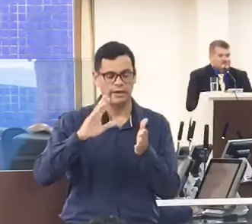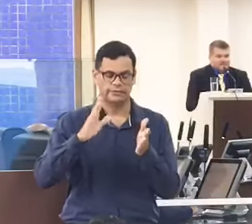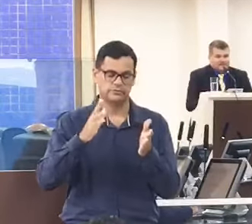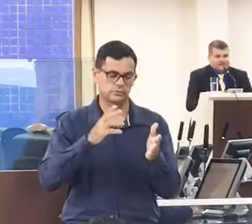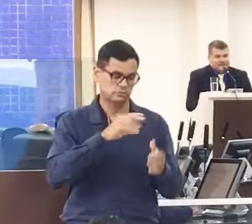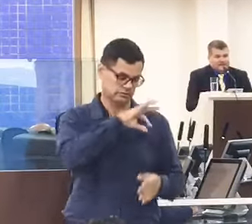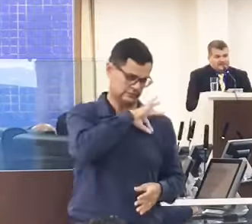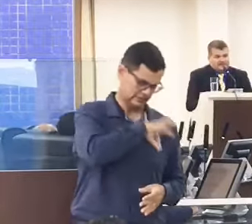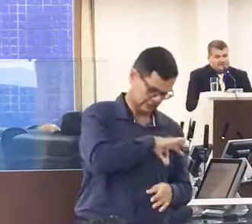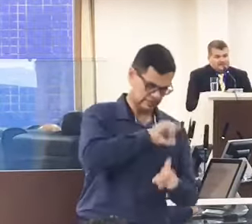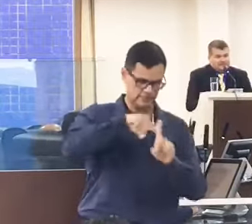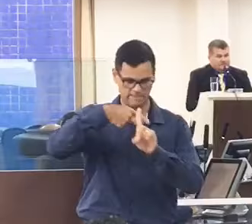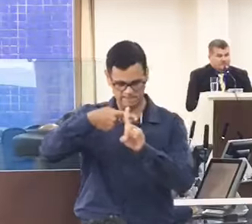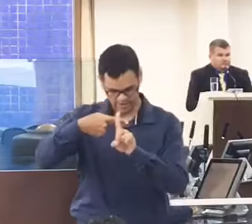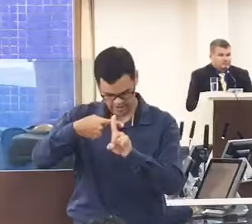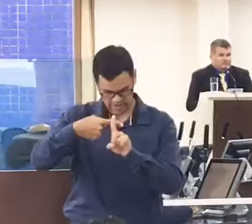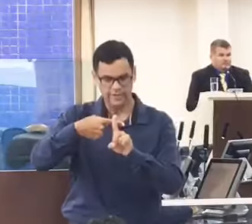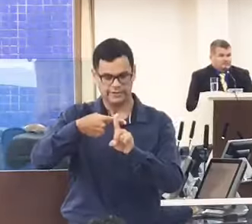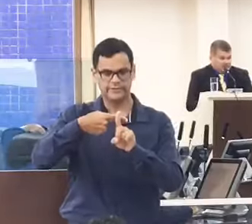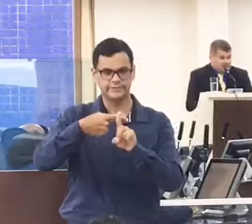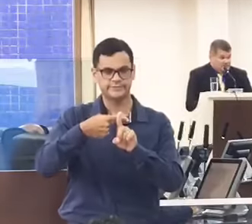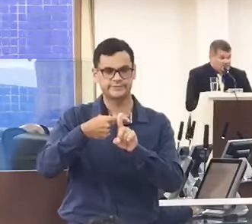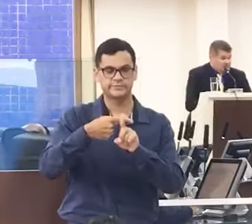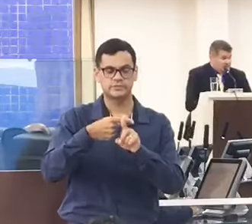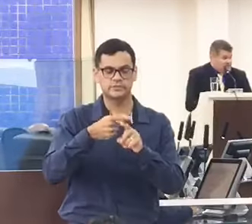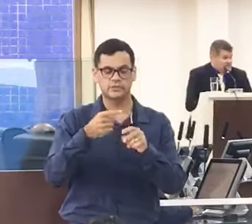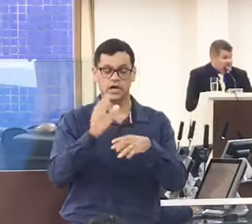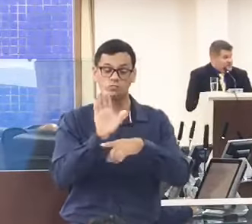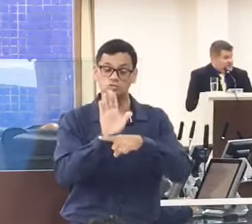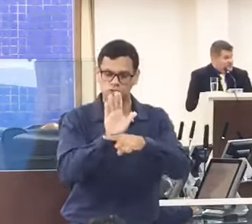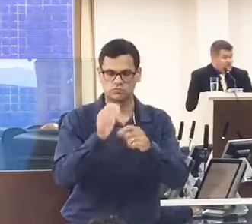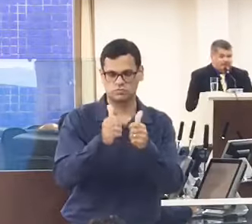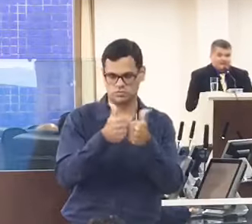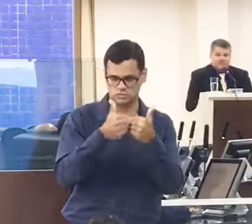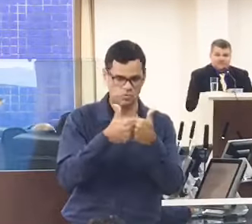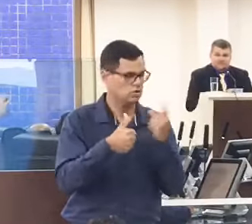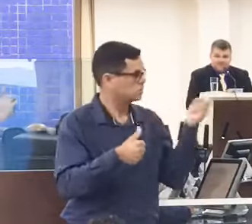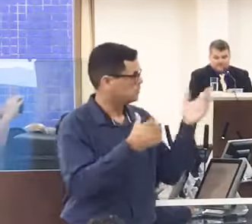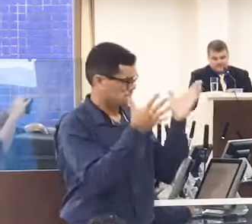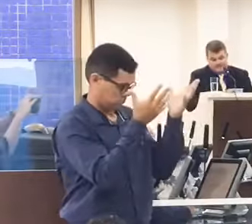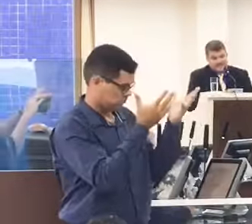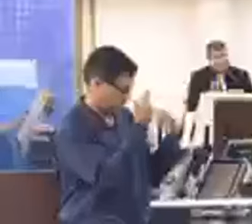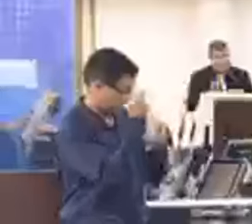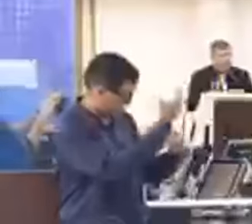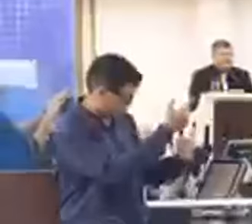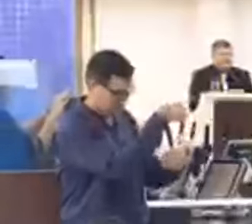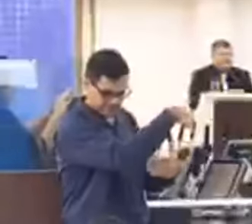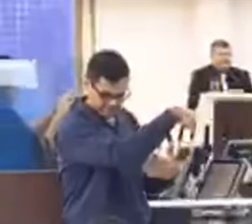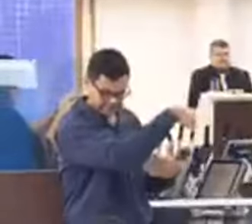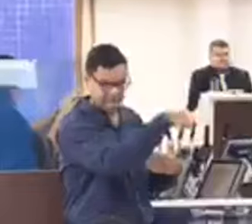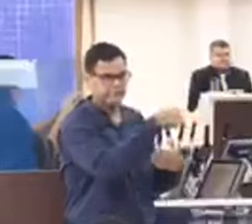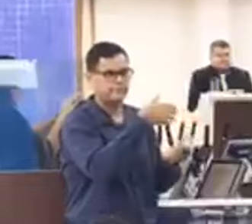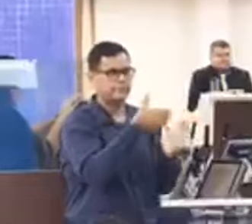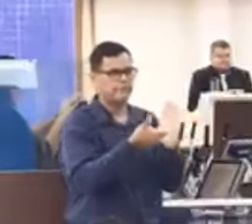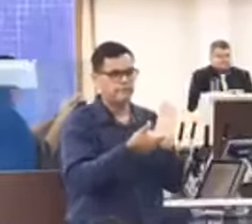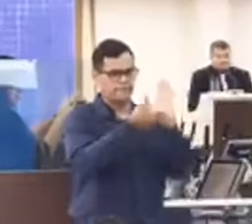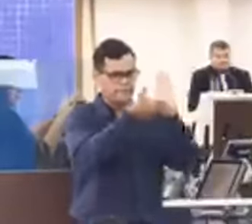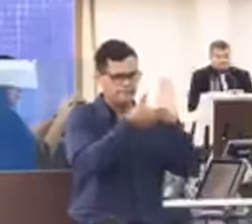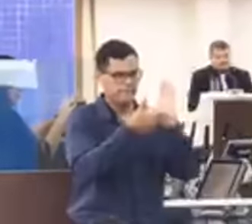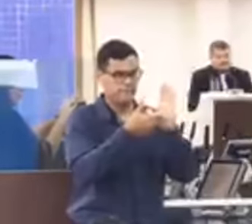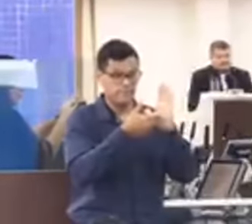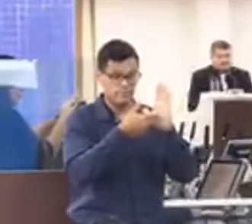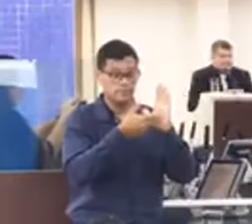do vencimento de cada servidor público. E eu agradeço aqui também à Câmara por ter aprovado esses projetos importantes para todos os